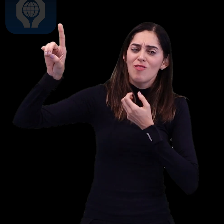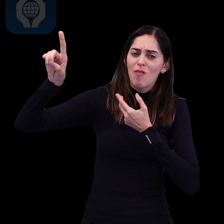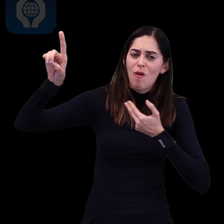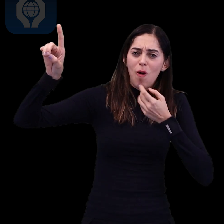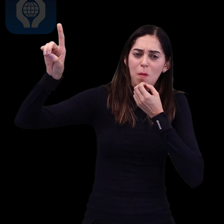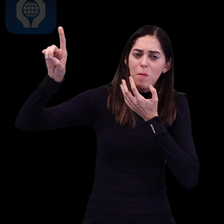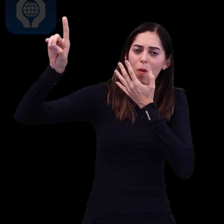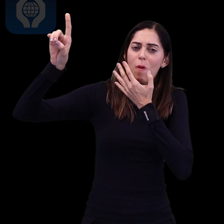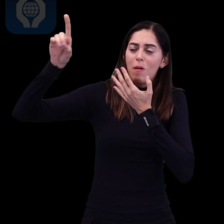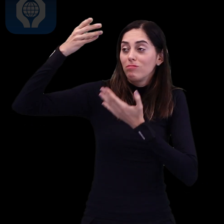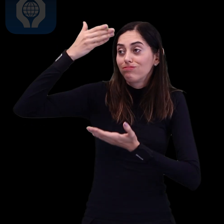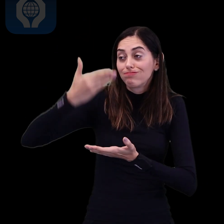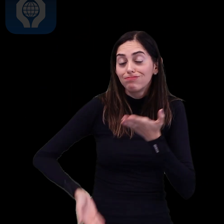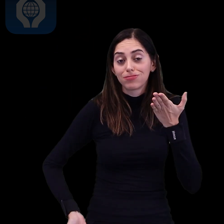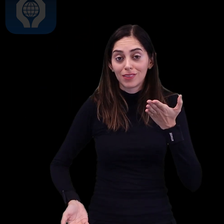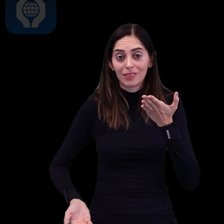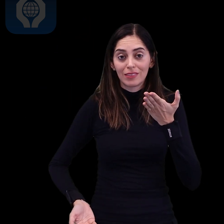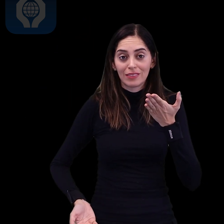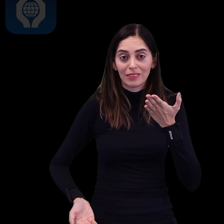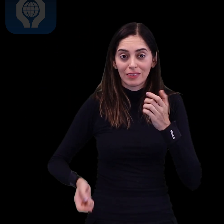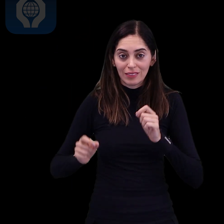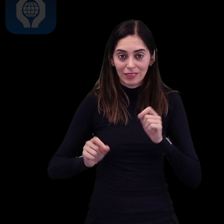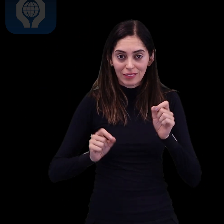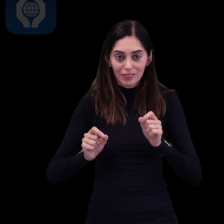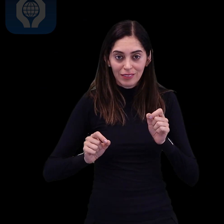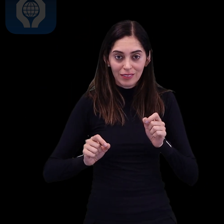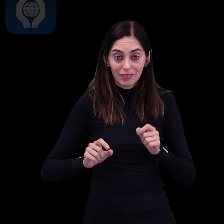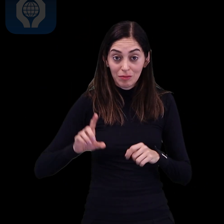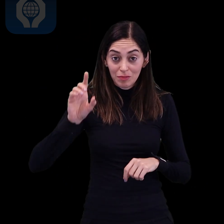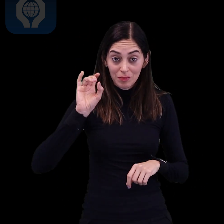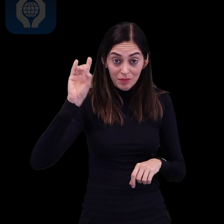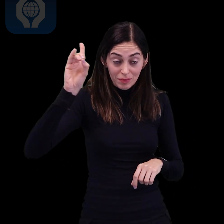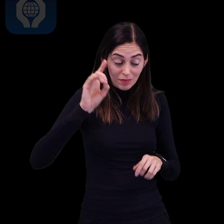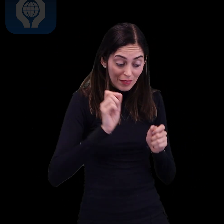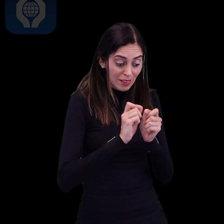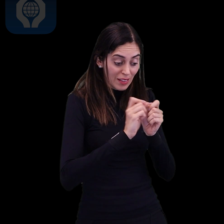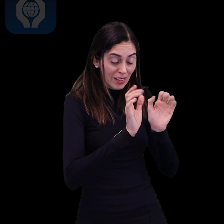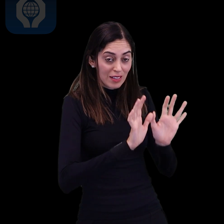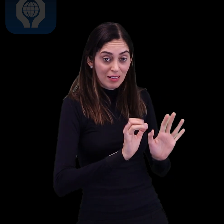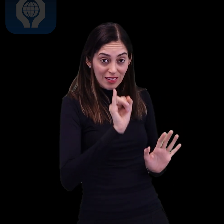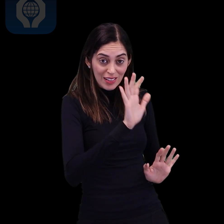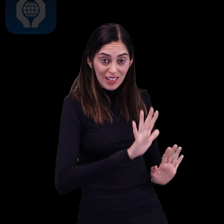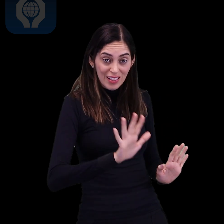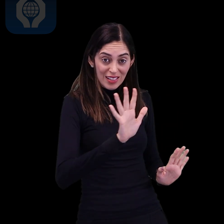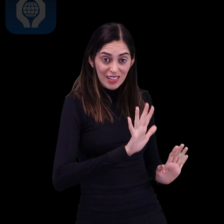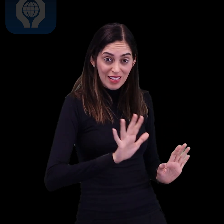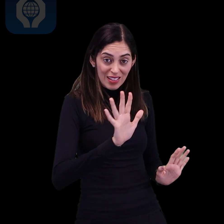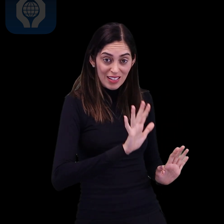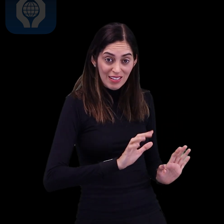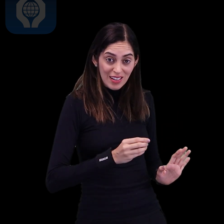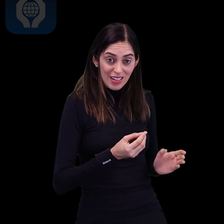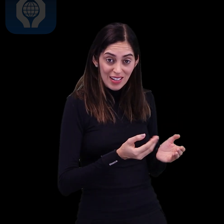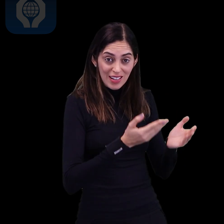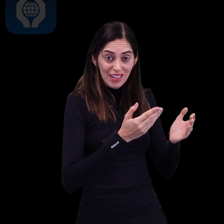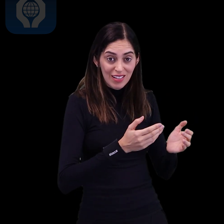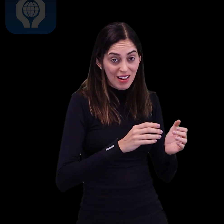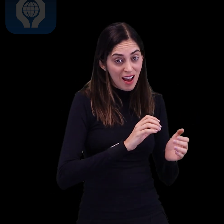bom. A parte de Adão que foi criada à imagem de Deus para que Adão pudesse conhecer, amar e